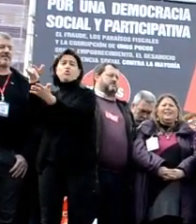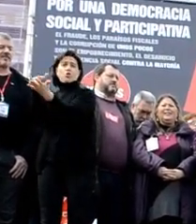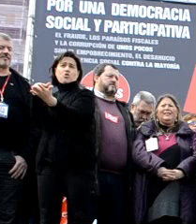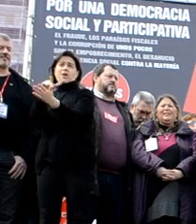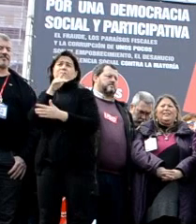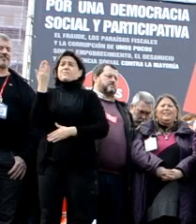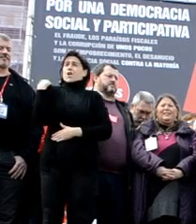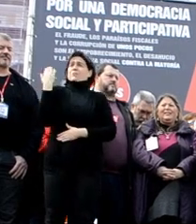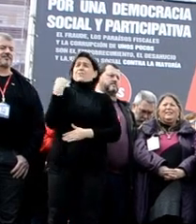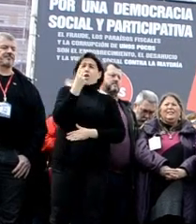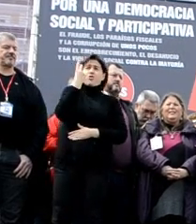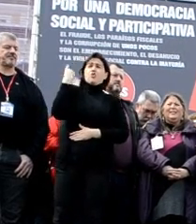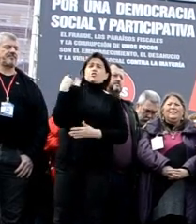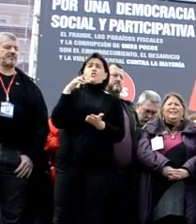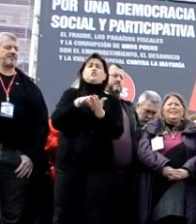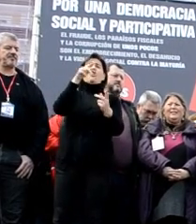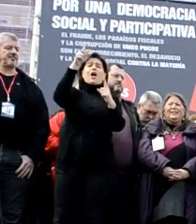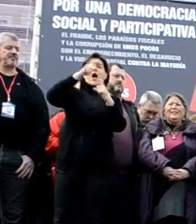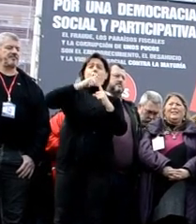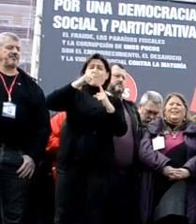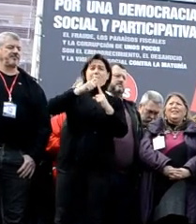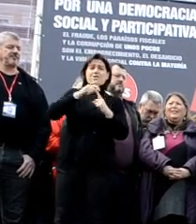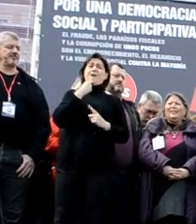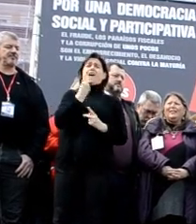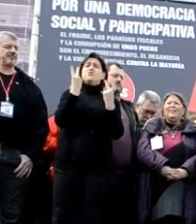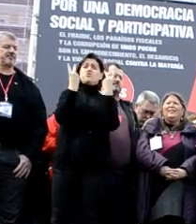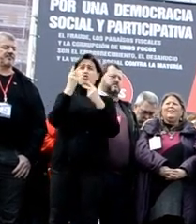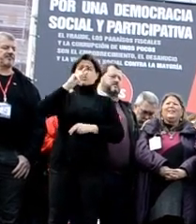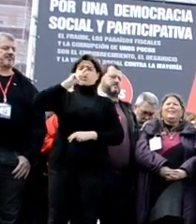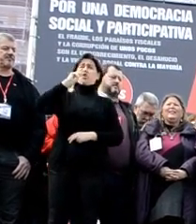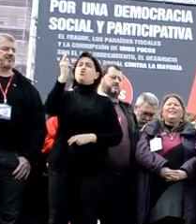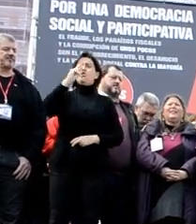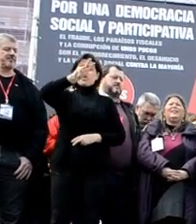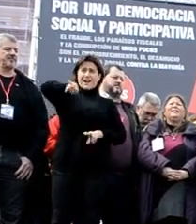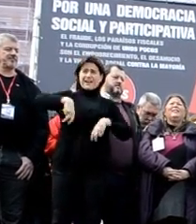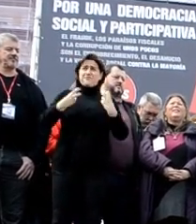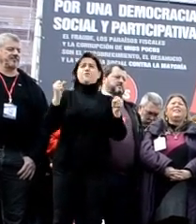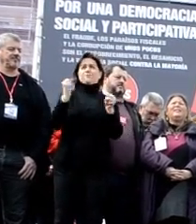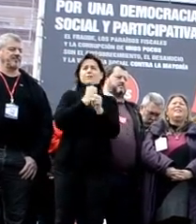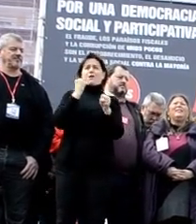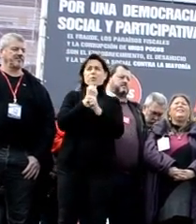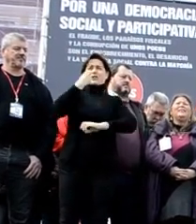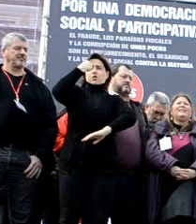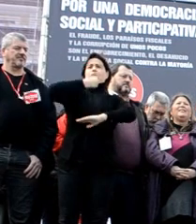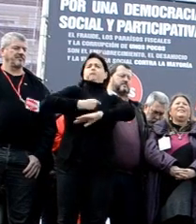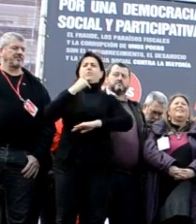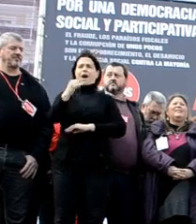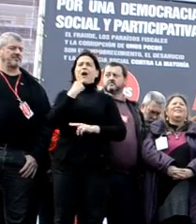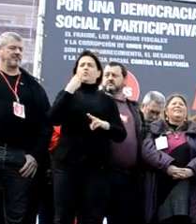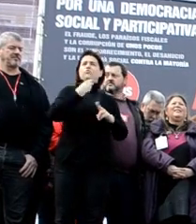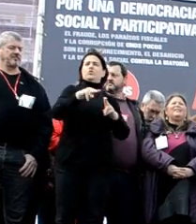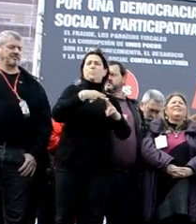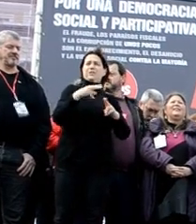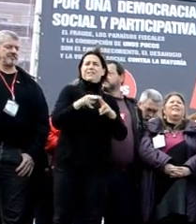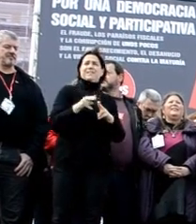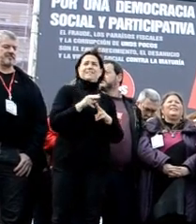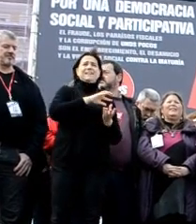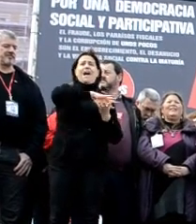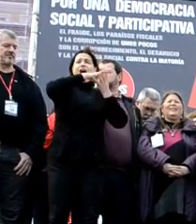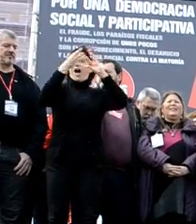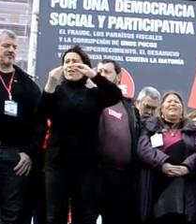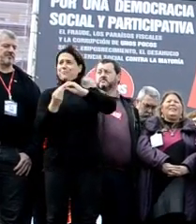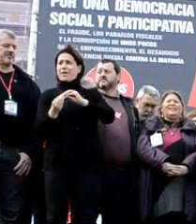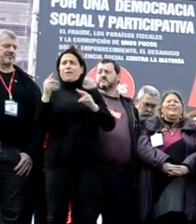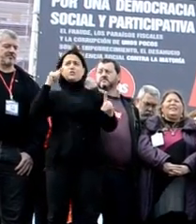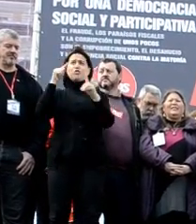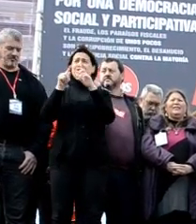de 2010. Dos reformas laborales impuestas, políticas aplicadas de devaluación interna y deterioro